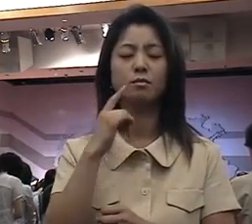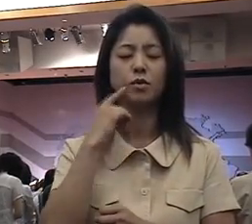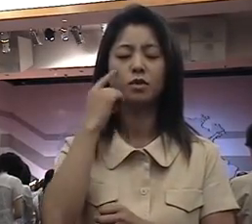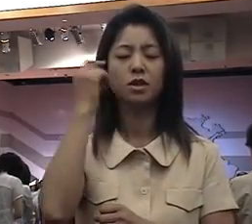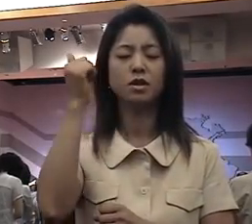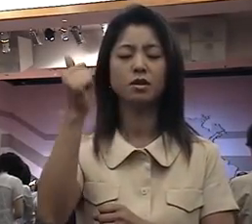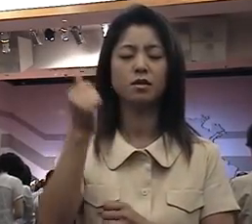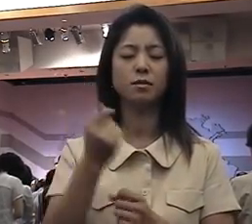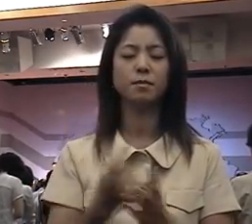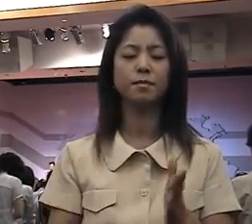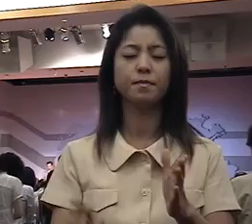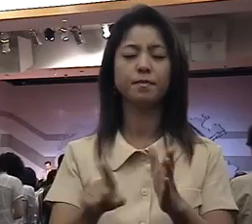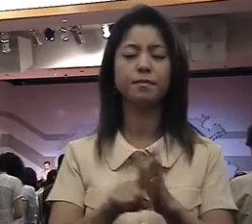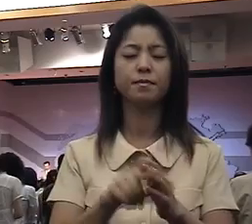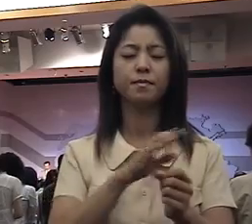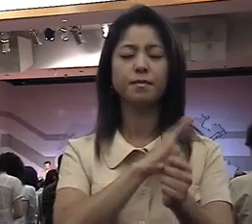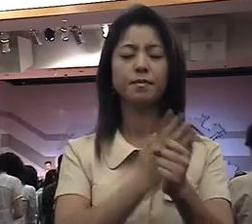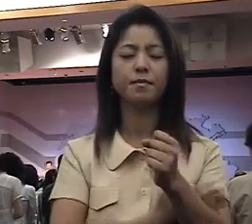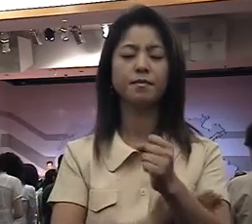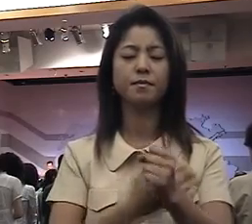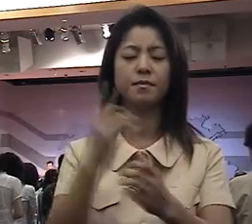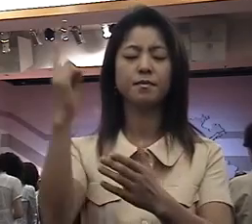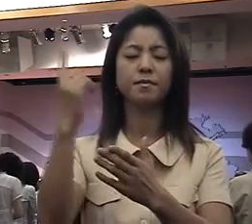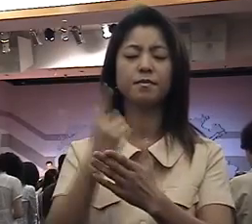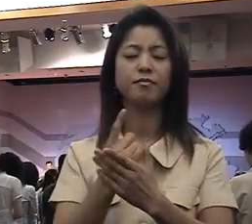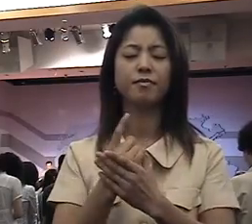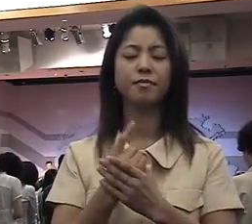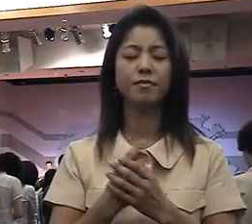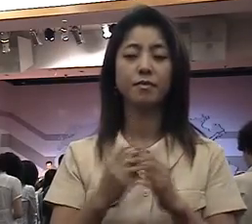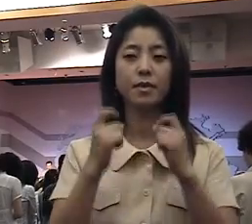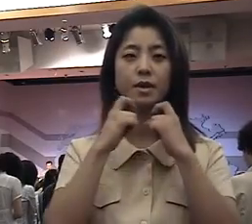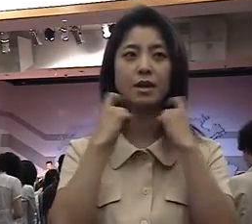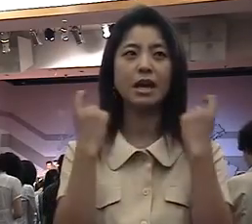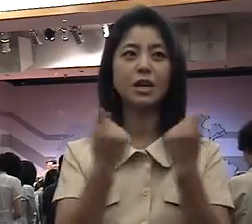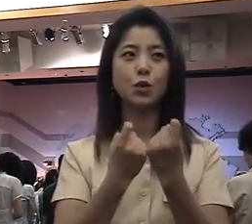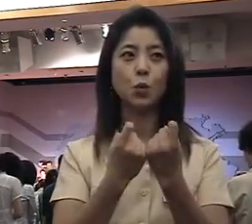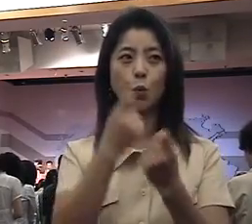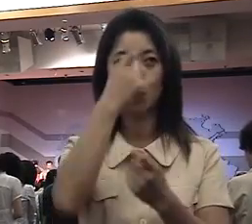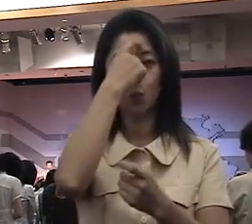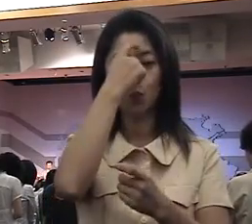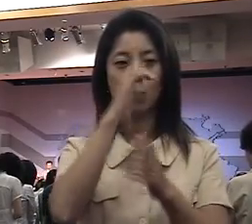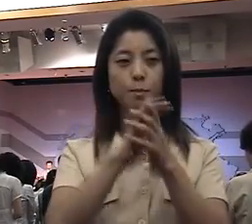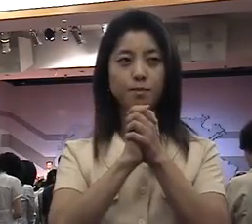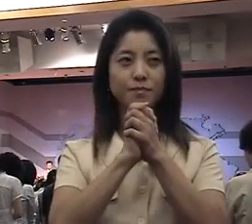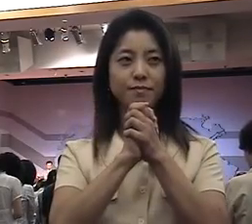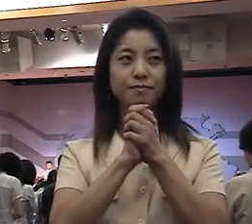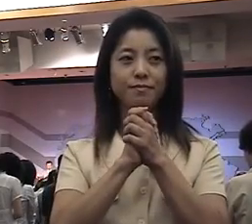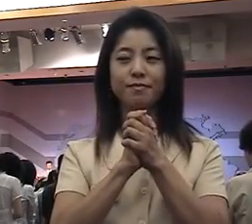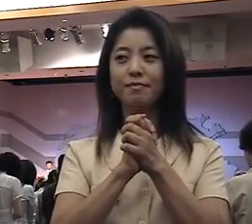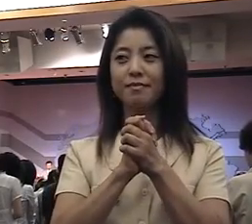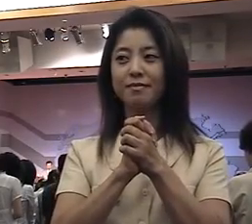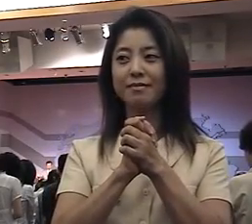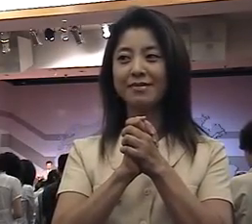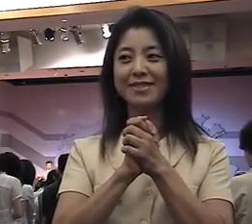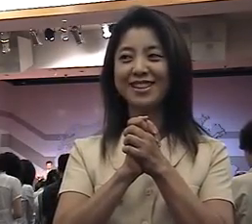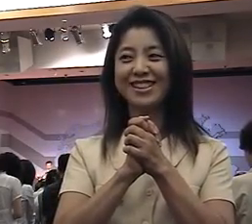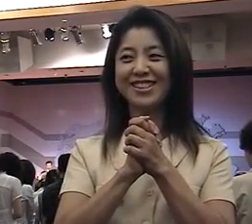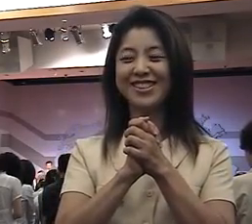같이 기도하겠습니다. 살아계신 하나님 감사합니다. 오늘도 우리를 붙드시고 하나님 불러주시고 주의 전에 나올 수 있도록